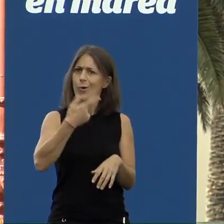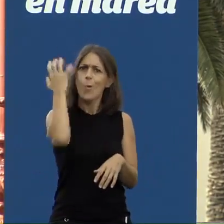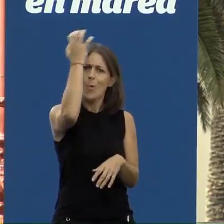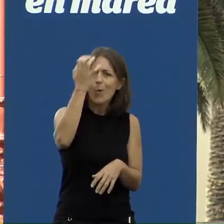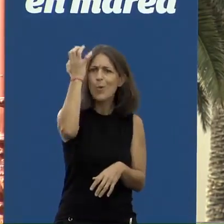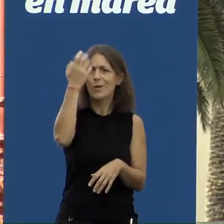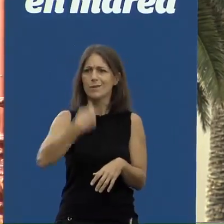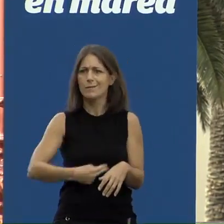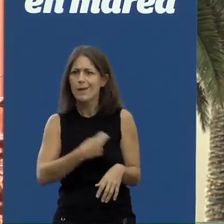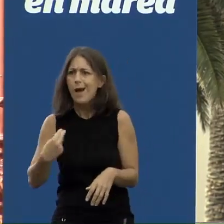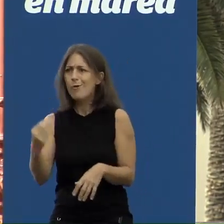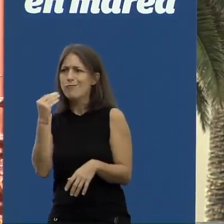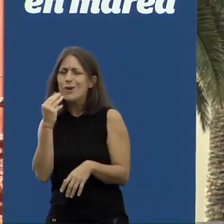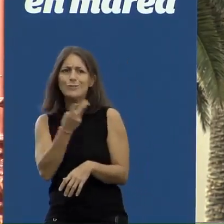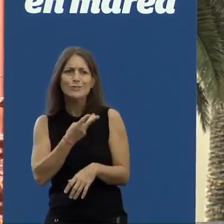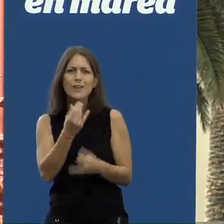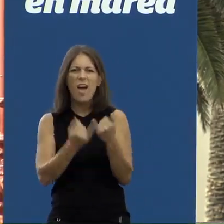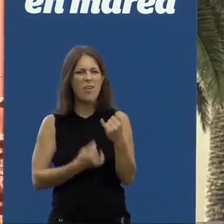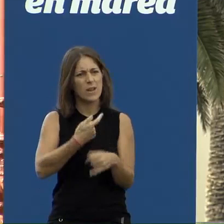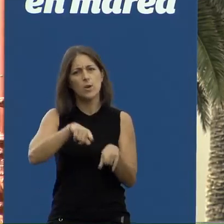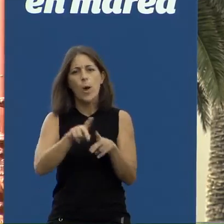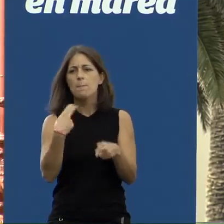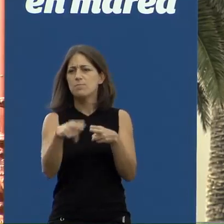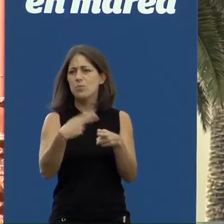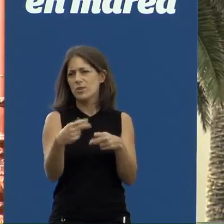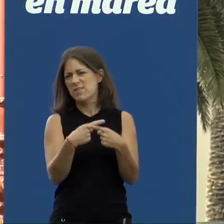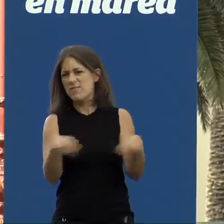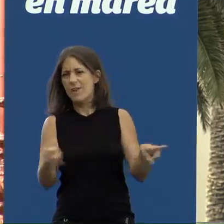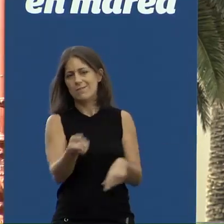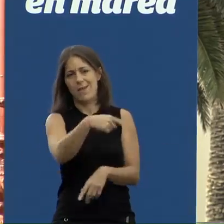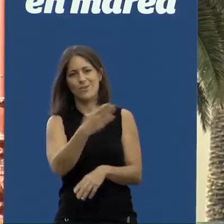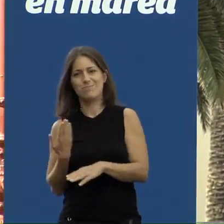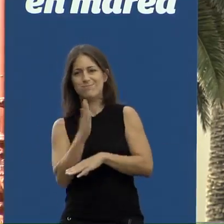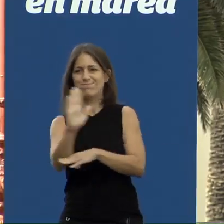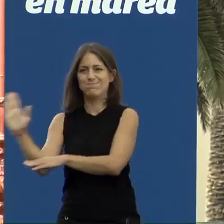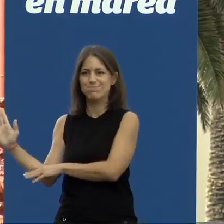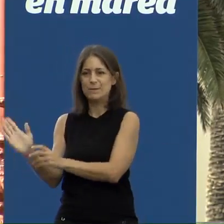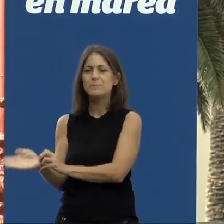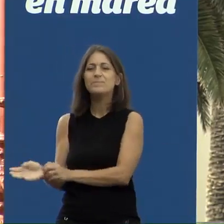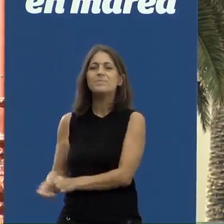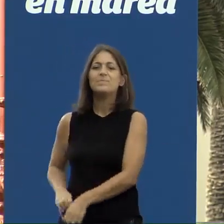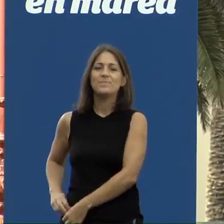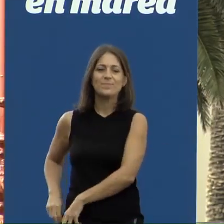Ferrol, como dignos representantes dun novo xeito de facer política, demostrando